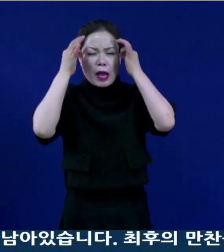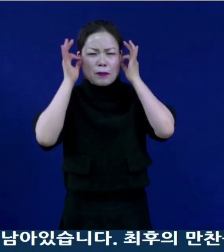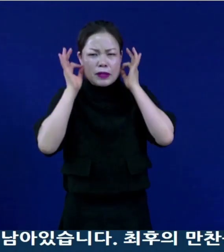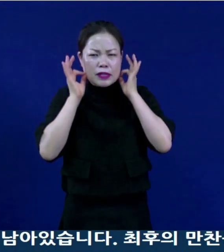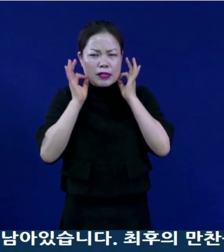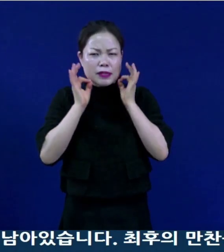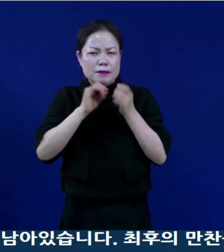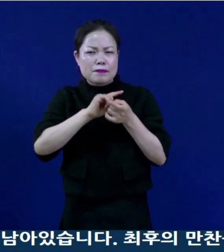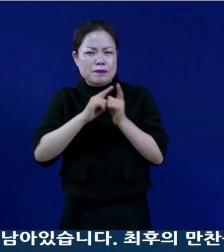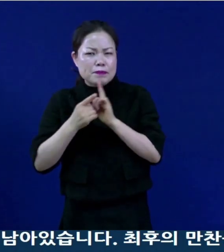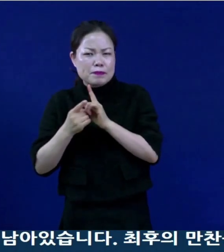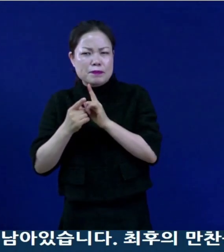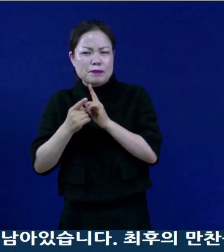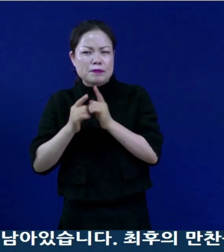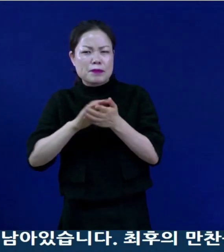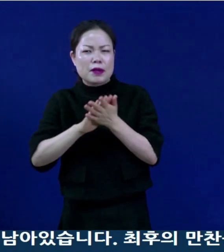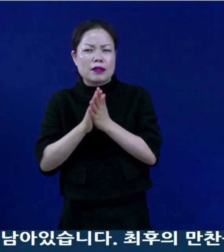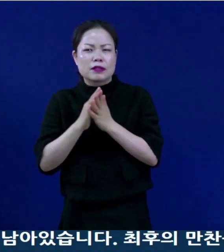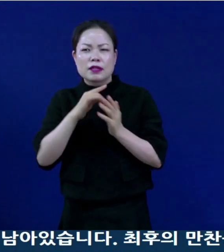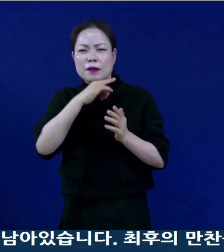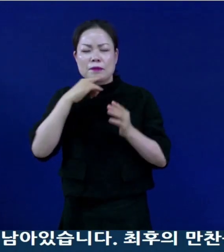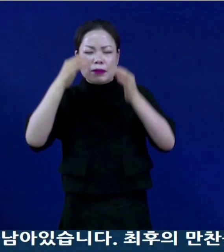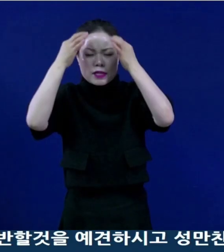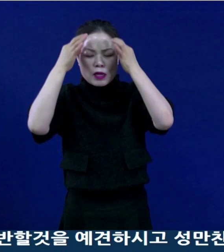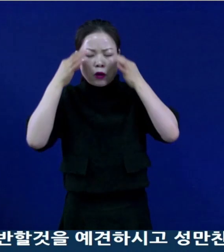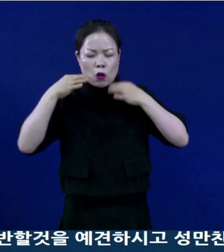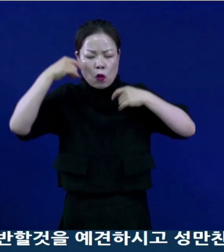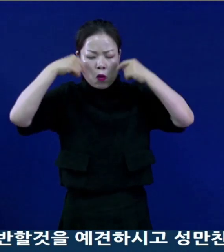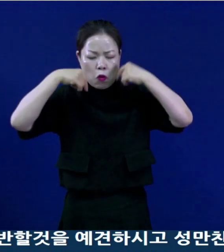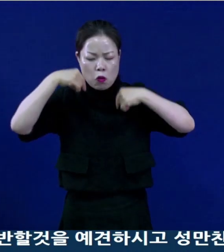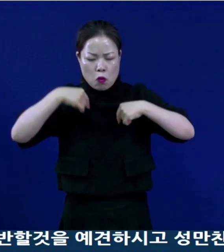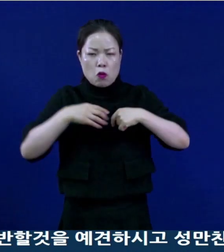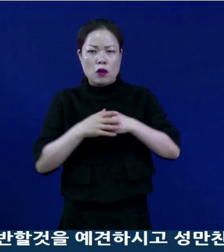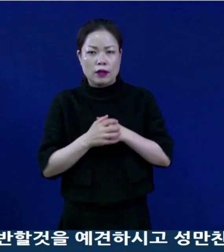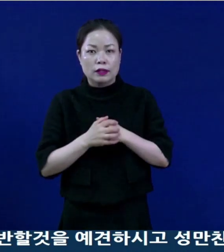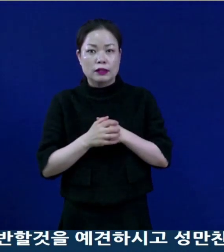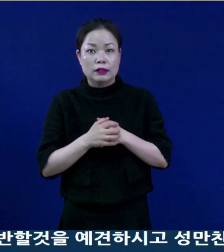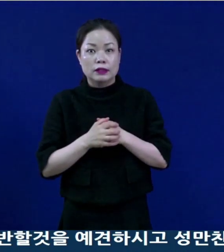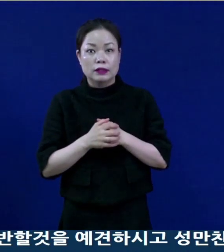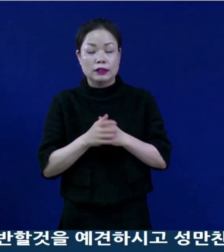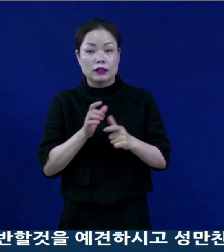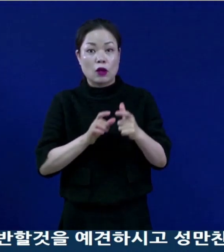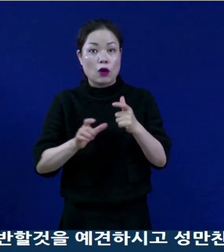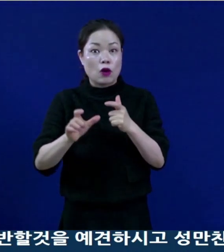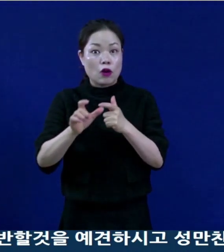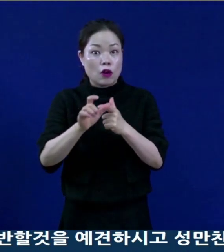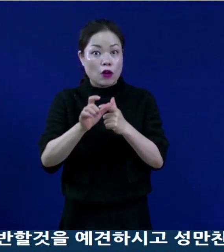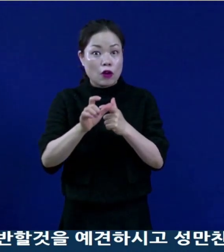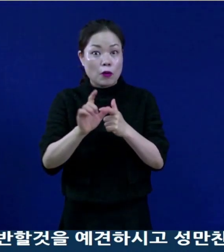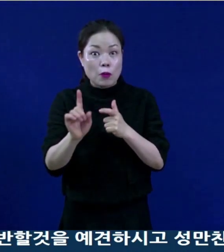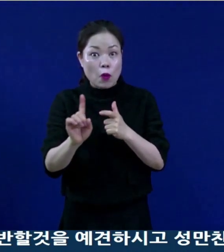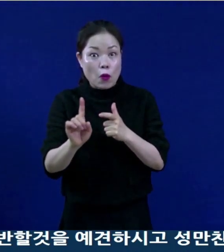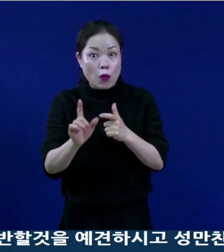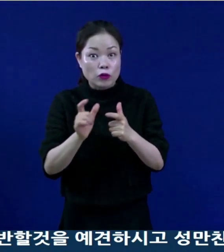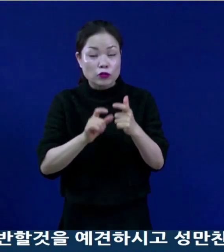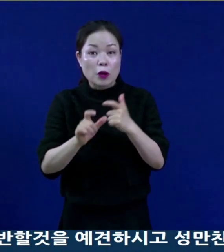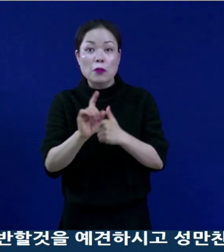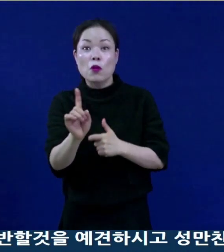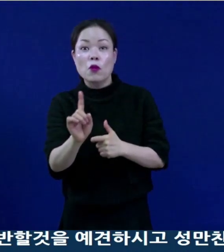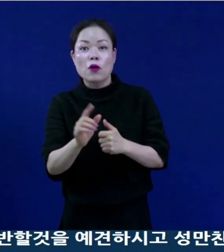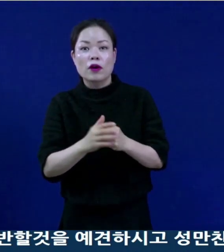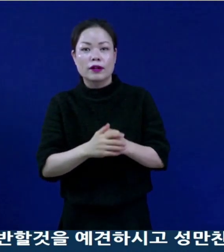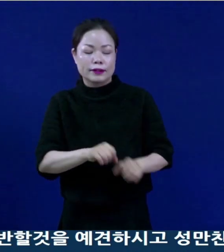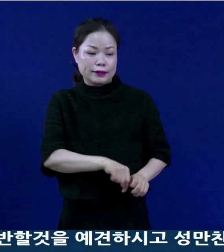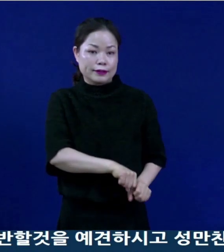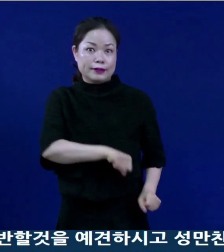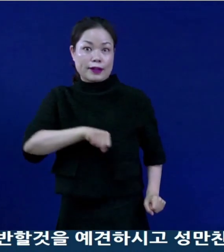땀이 떨어지는데 이게 핏방울처럼 됐다, 그 장면 기억하시는데 거기 또 추가해서 기억할 거 있었죠. 뭐였습니까?